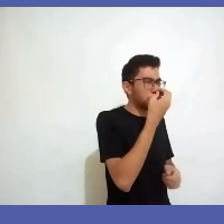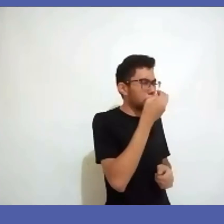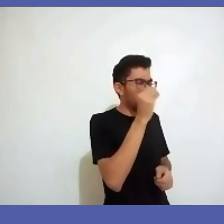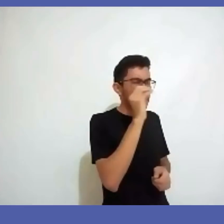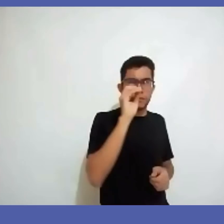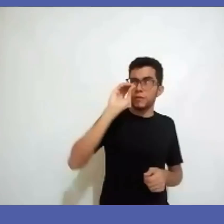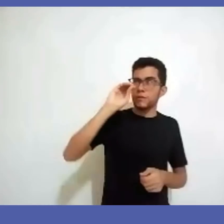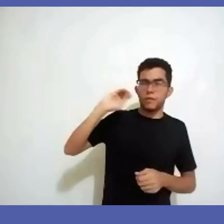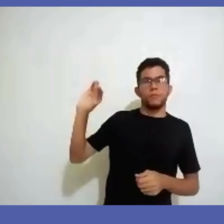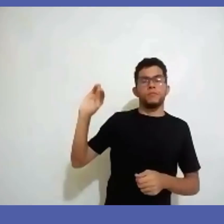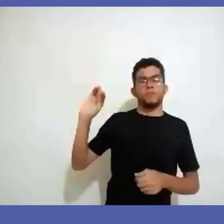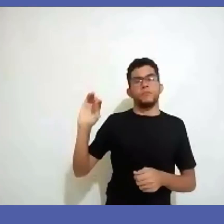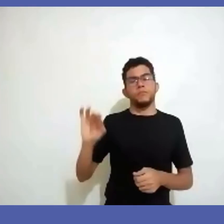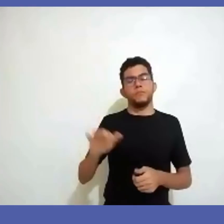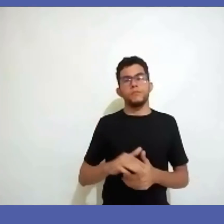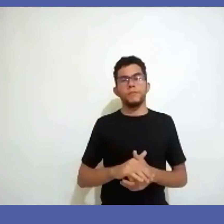lá.